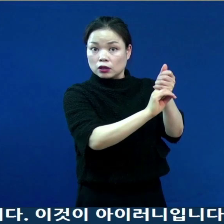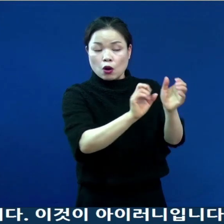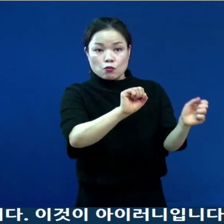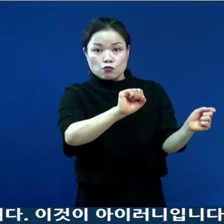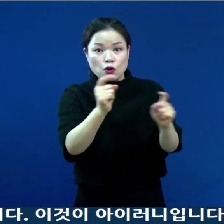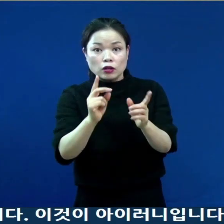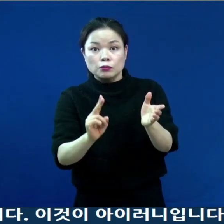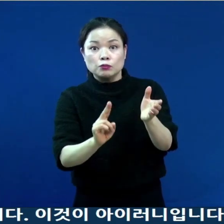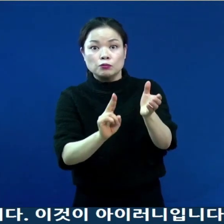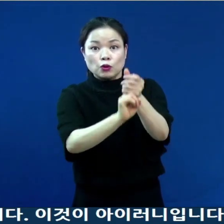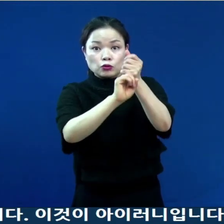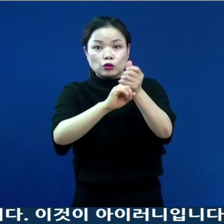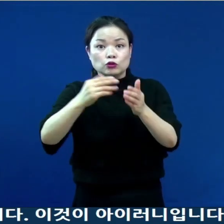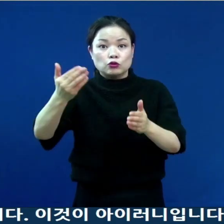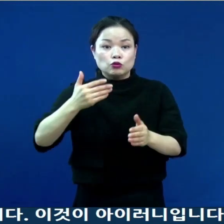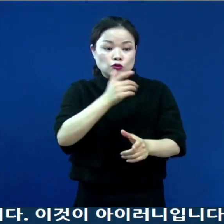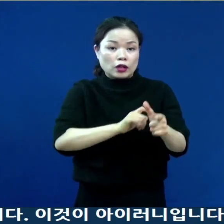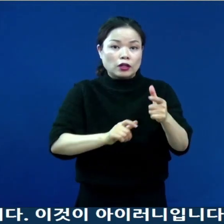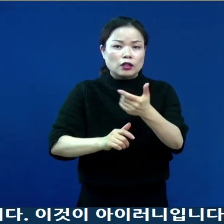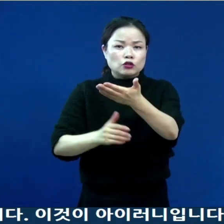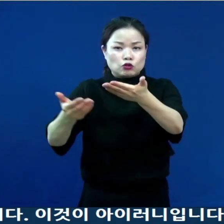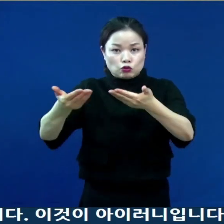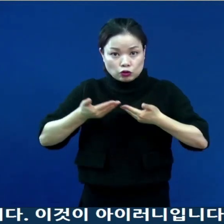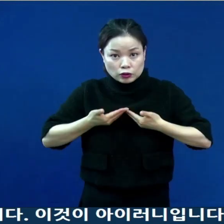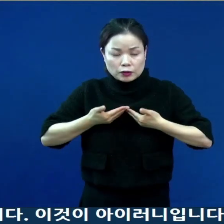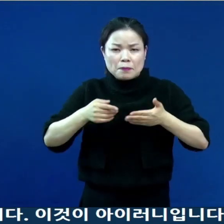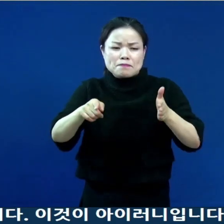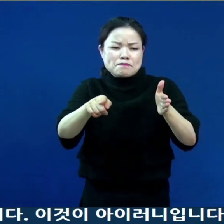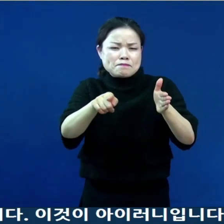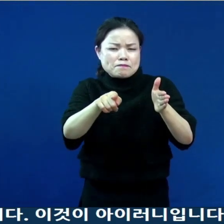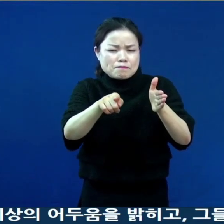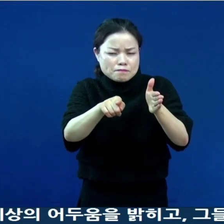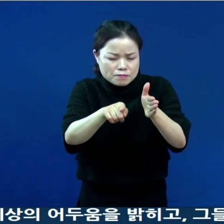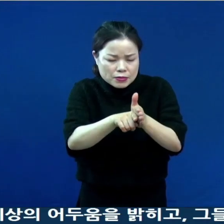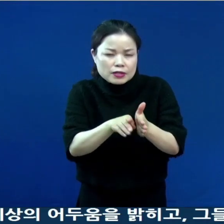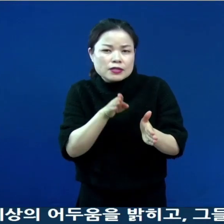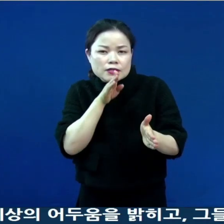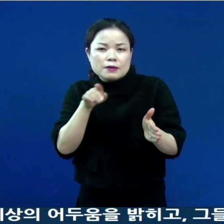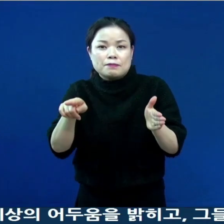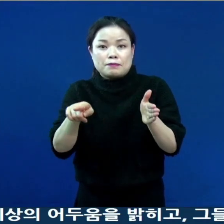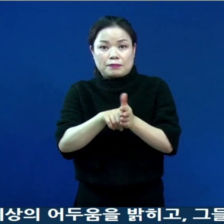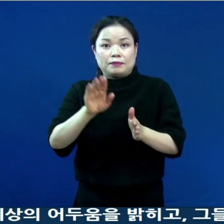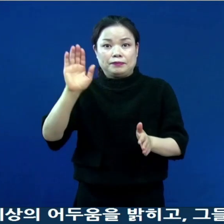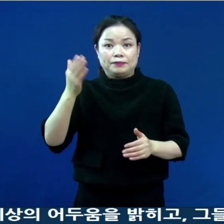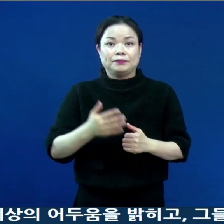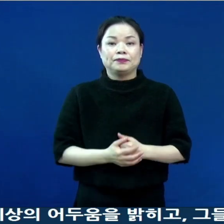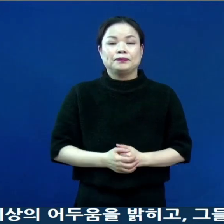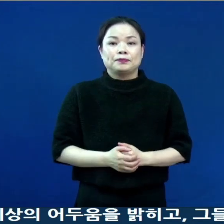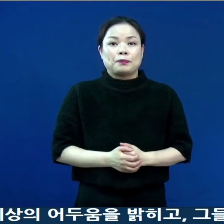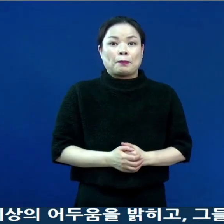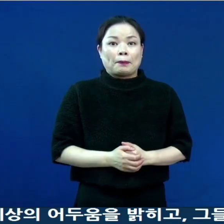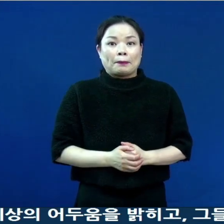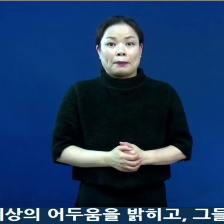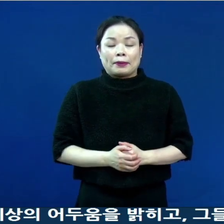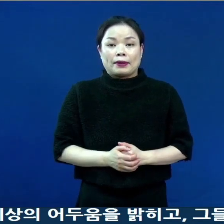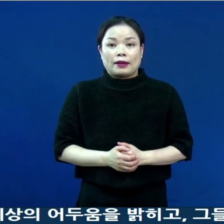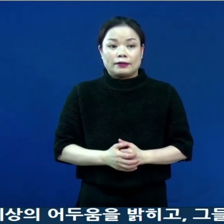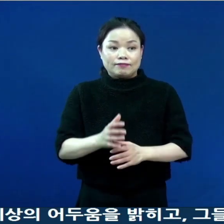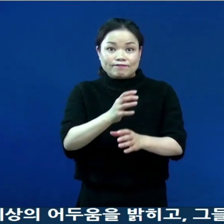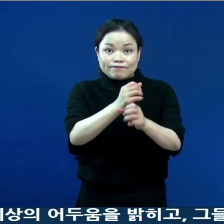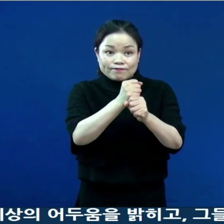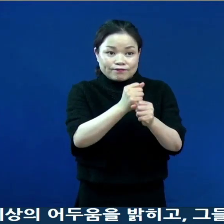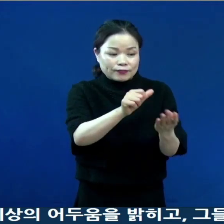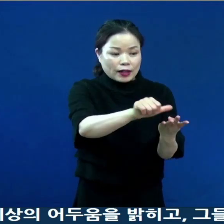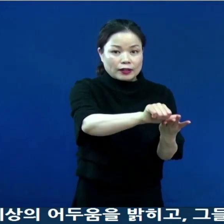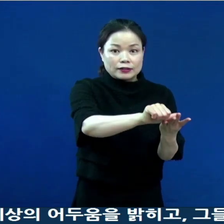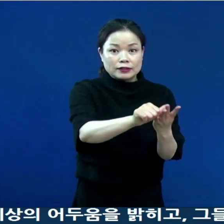표적이 주는, 우리에게 더하여 주는 믿음의 진수라고 말할 수 있는 것이죠. 요약하면